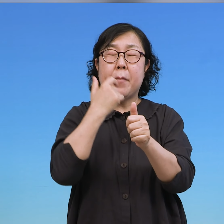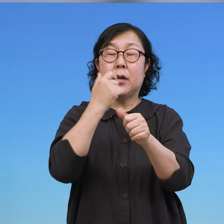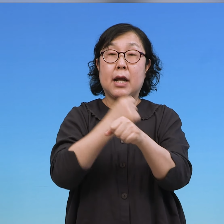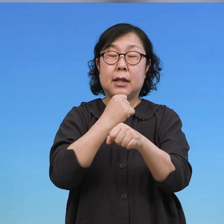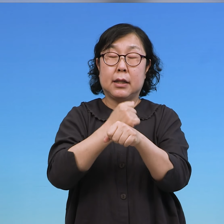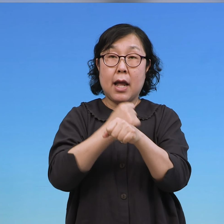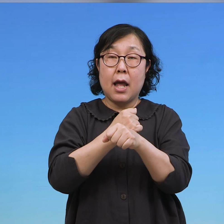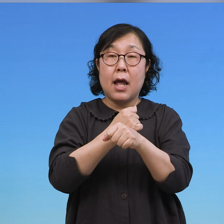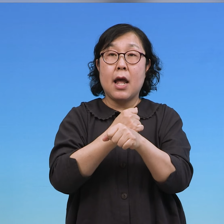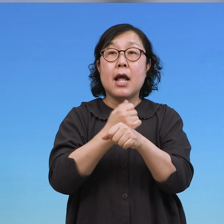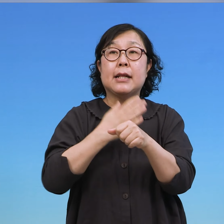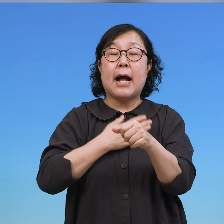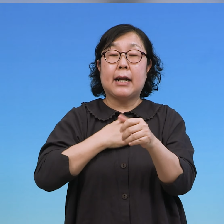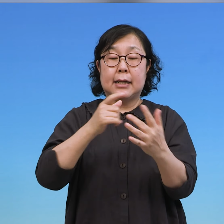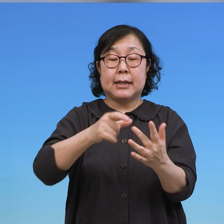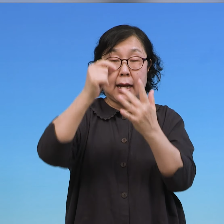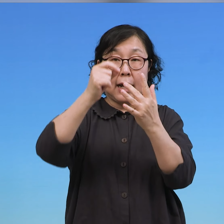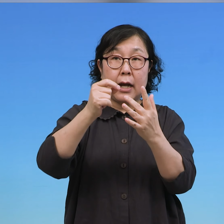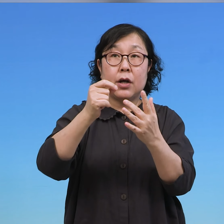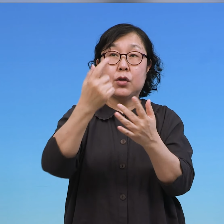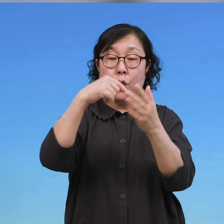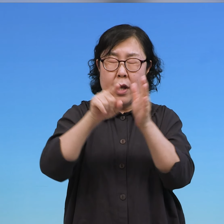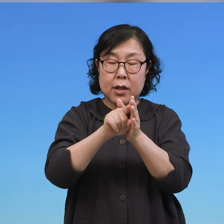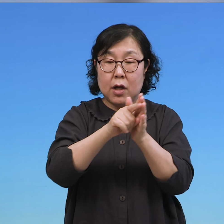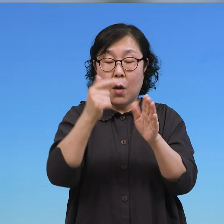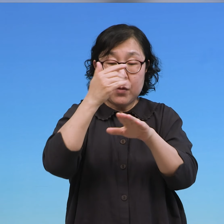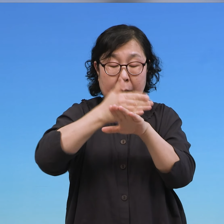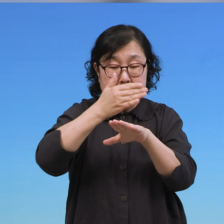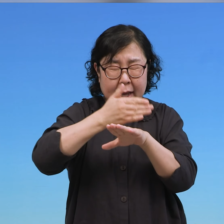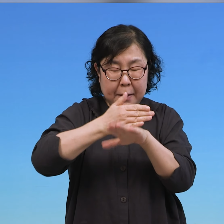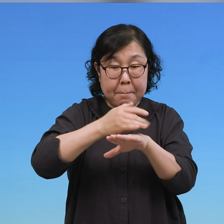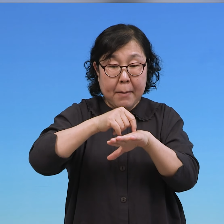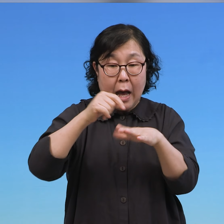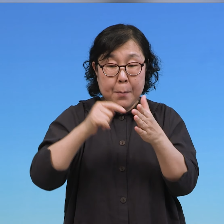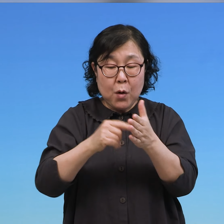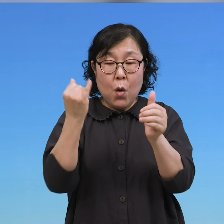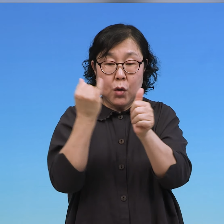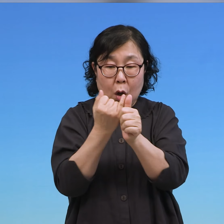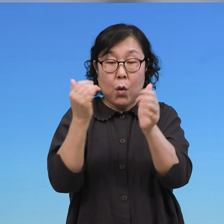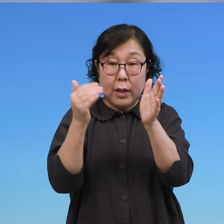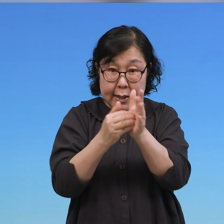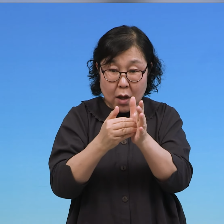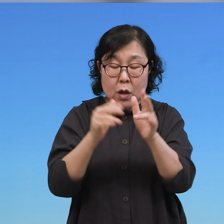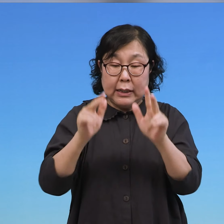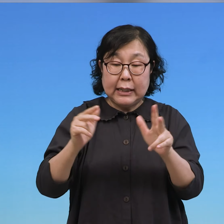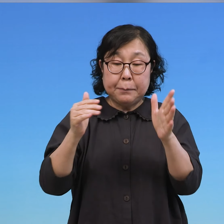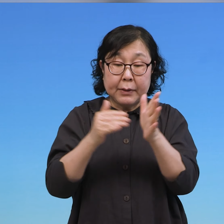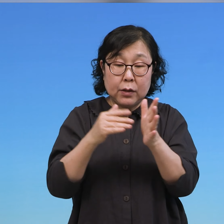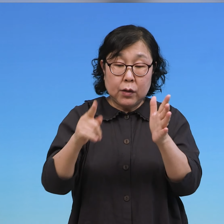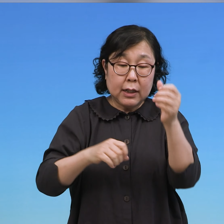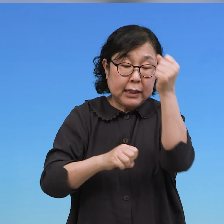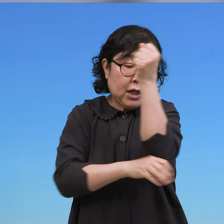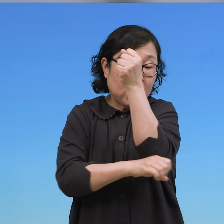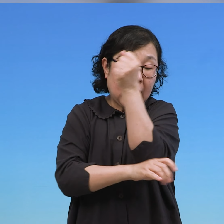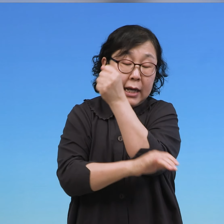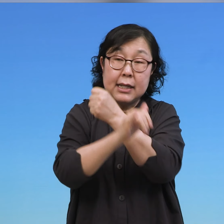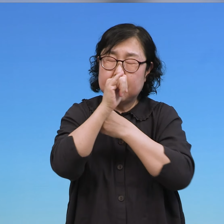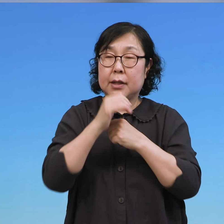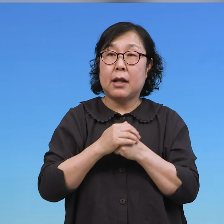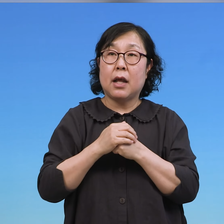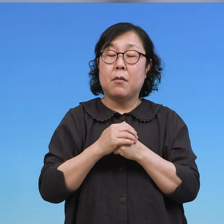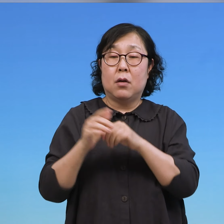그렇게 고맙게도 나를 택해 준 거에 대하여 너무너무 감사하면서 결혼했다 그러는데요, 저는 그 영향을 지금도 받아요. 뭐